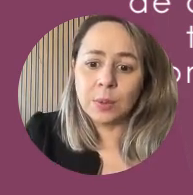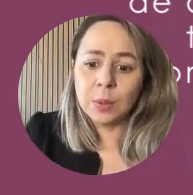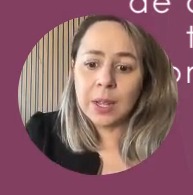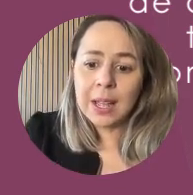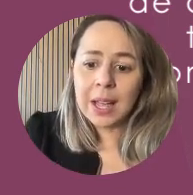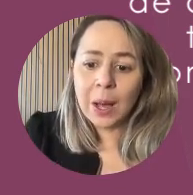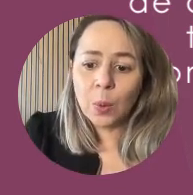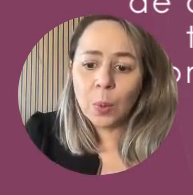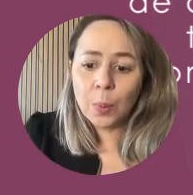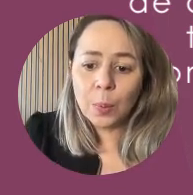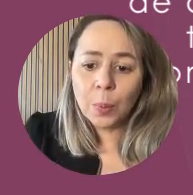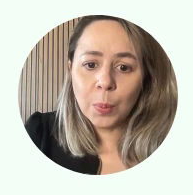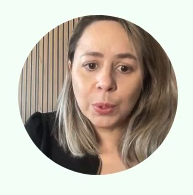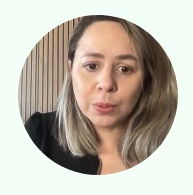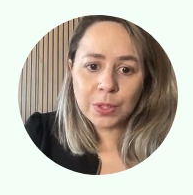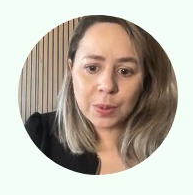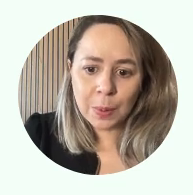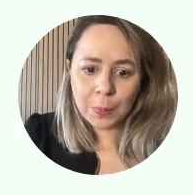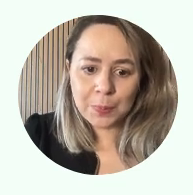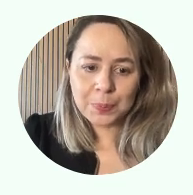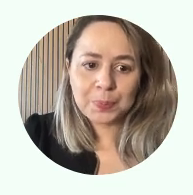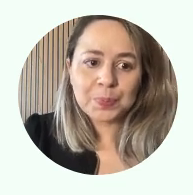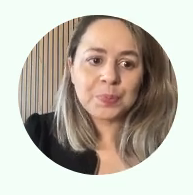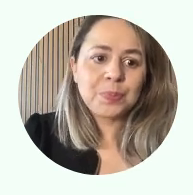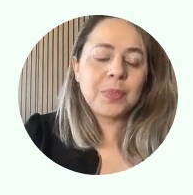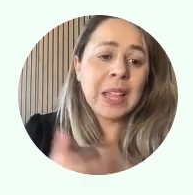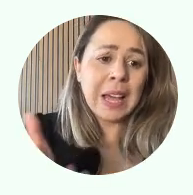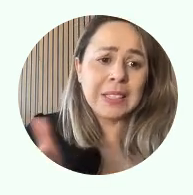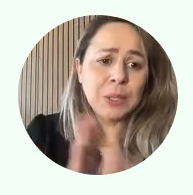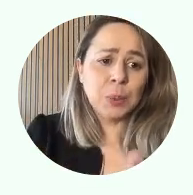Então, sendo algo muito visual.